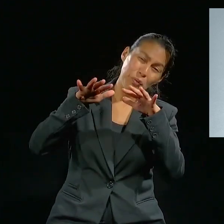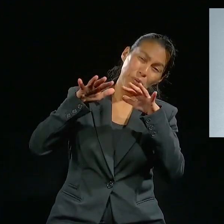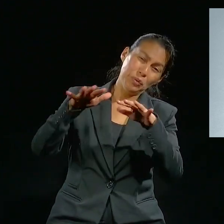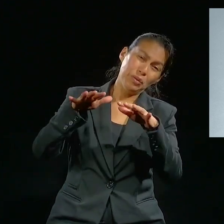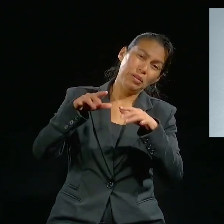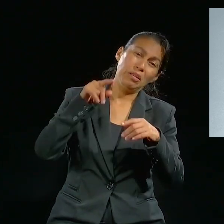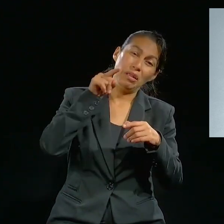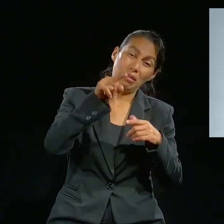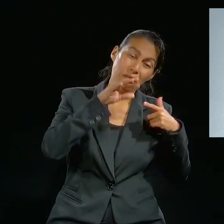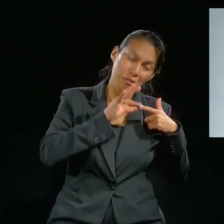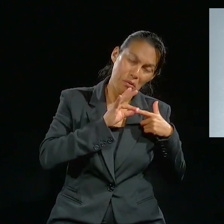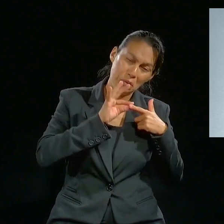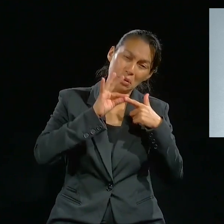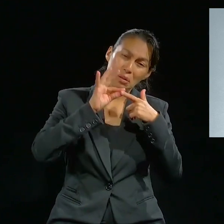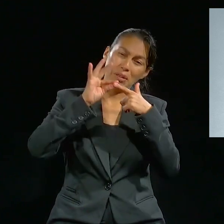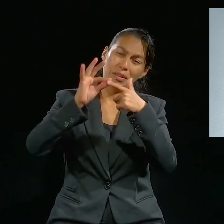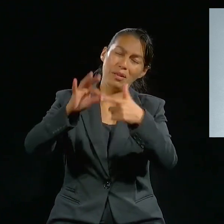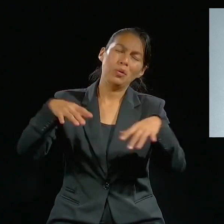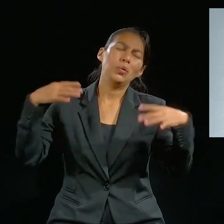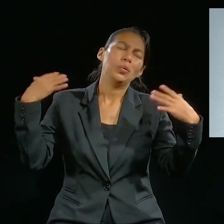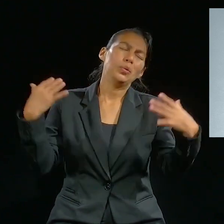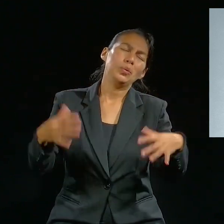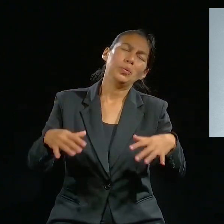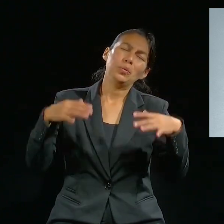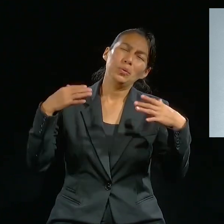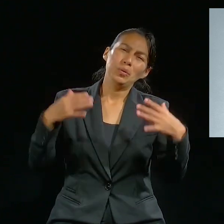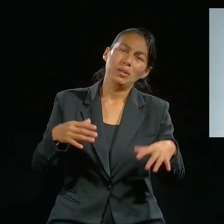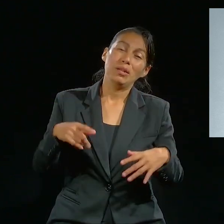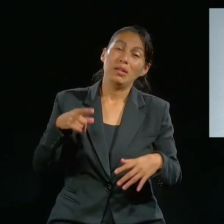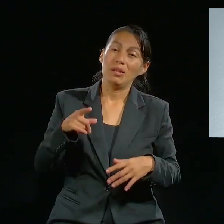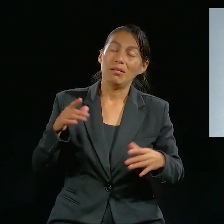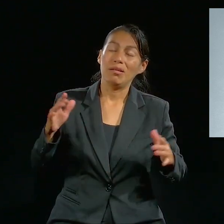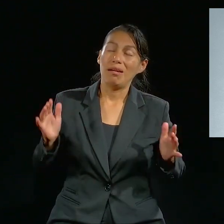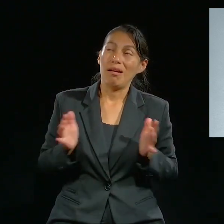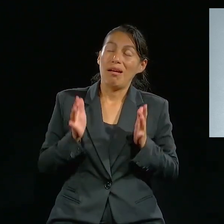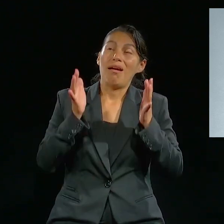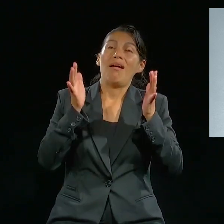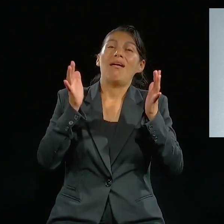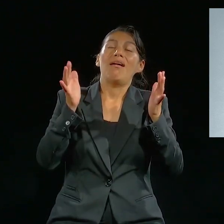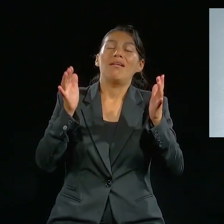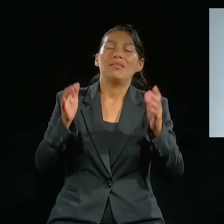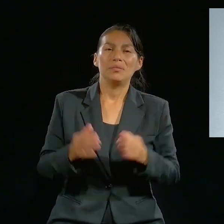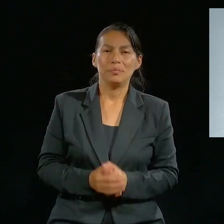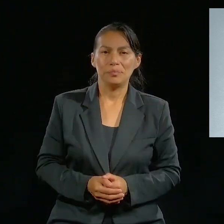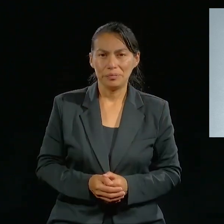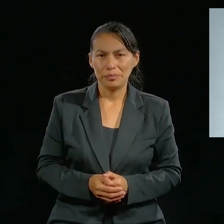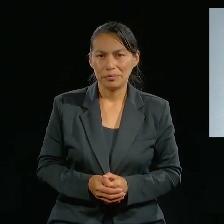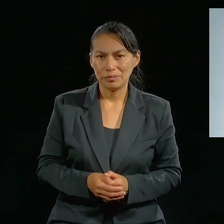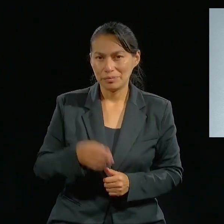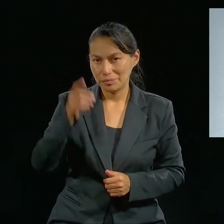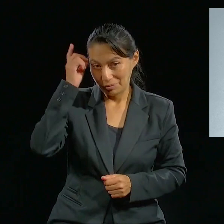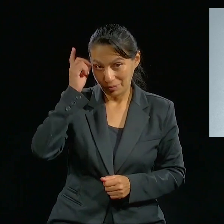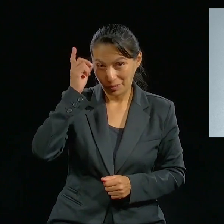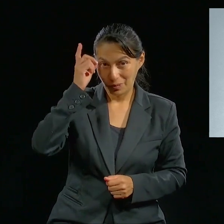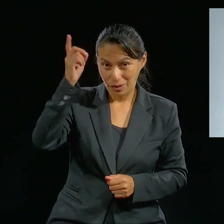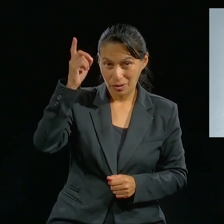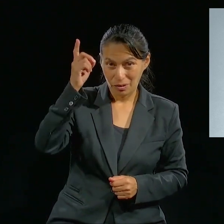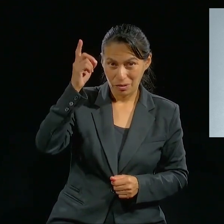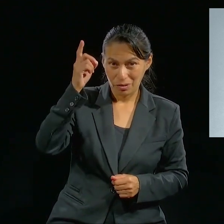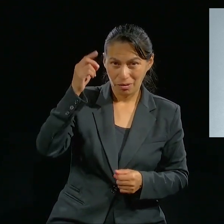Dios va guiando tu vida de una manera que te vas a quedar sorprendidísima Dios tiene